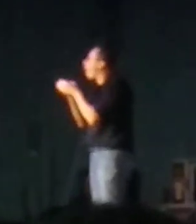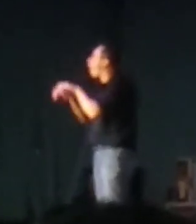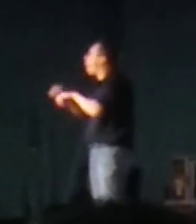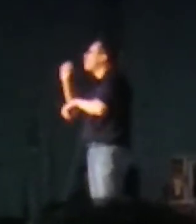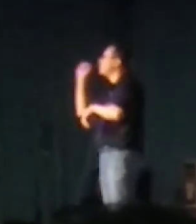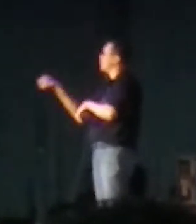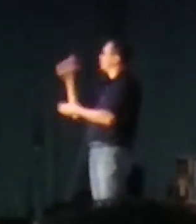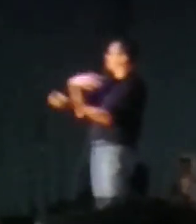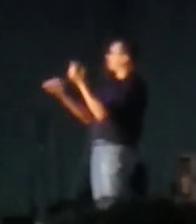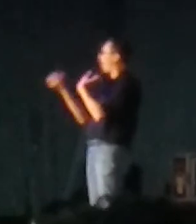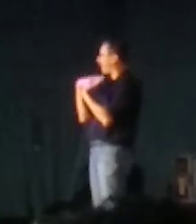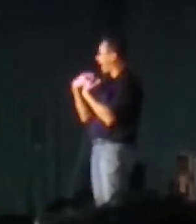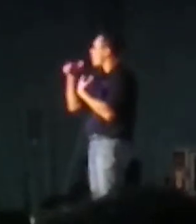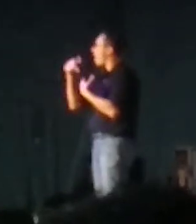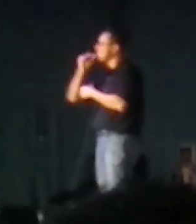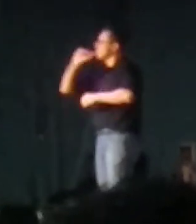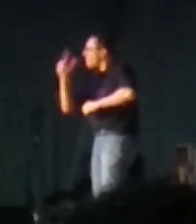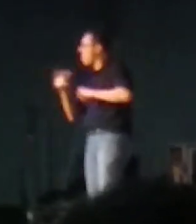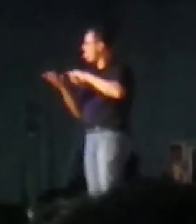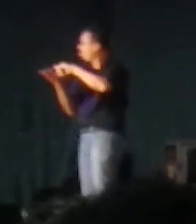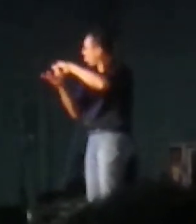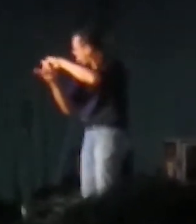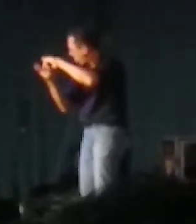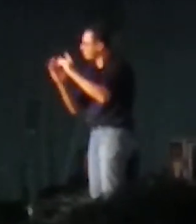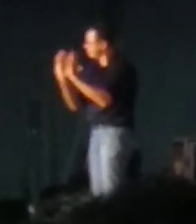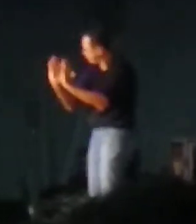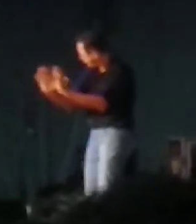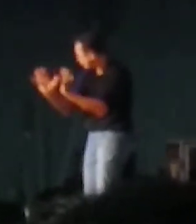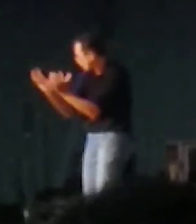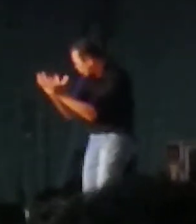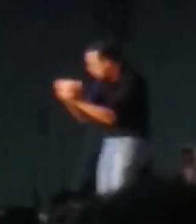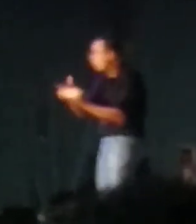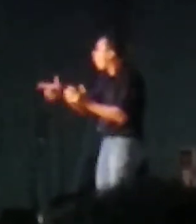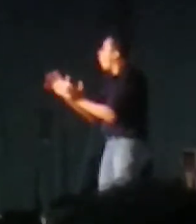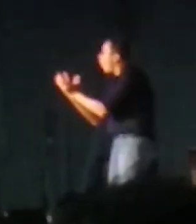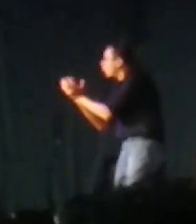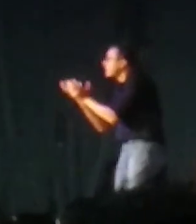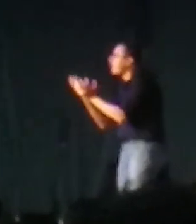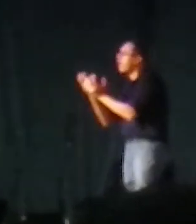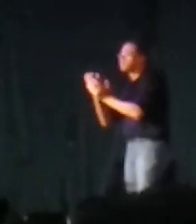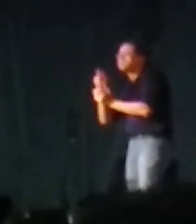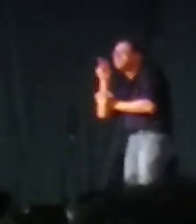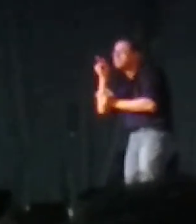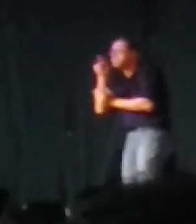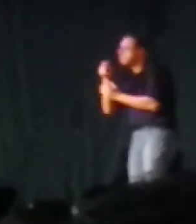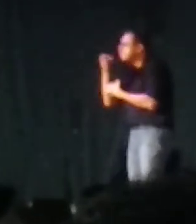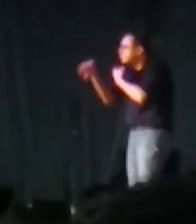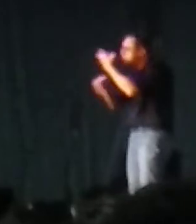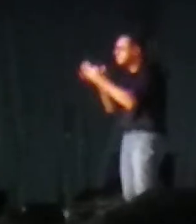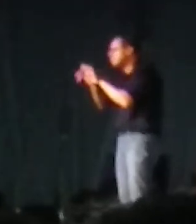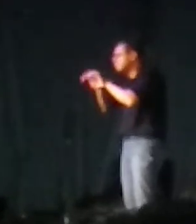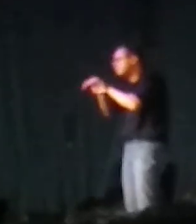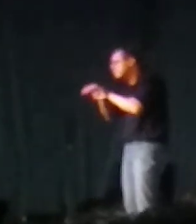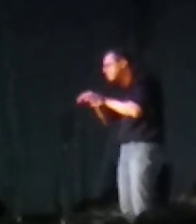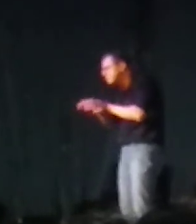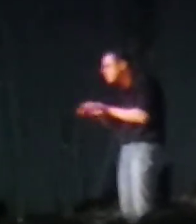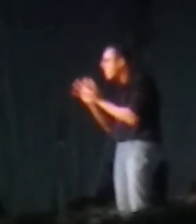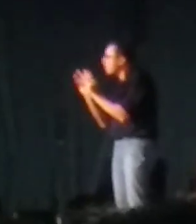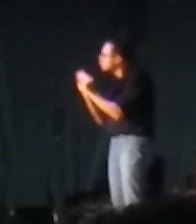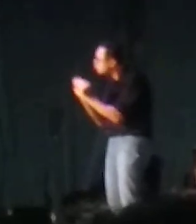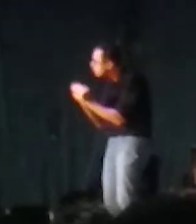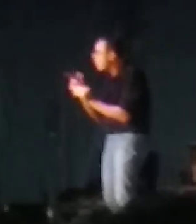só querem fazer o seu trabalho ali, um resumão, outras você vê que tem uma